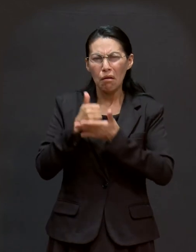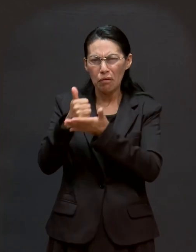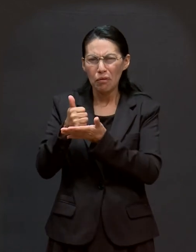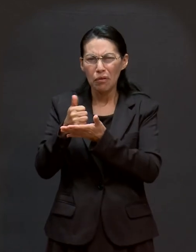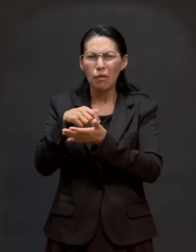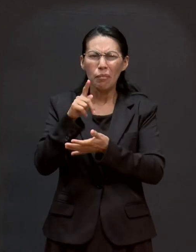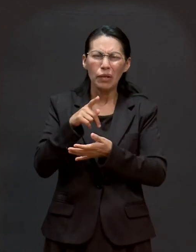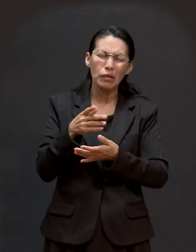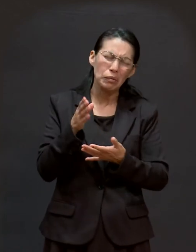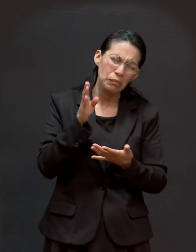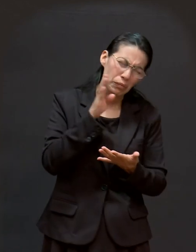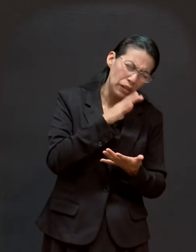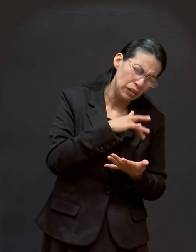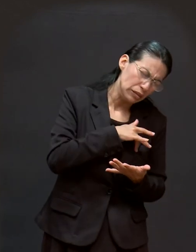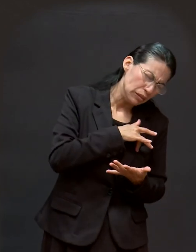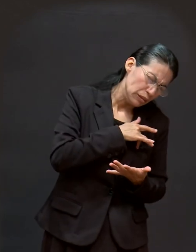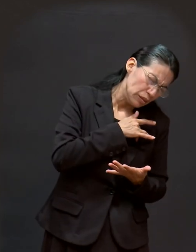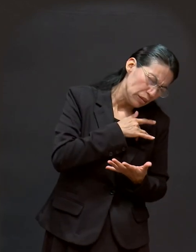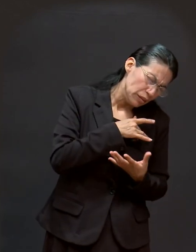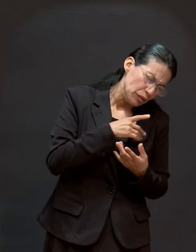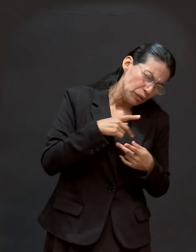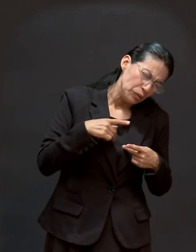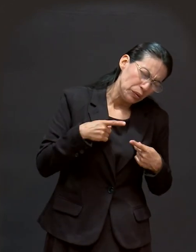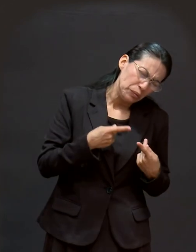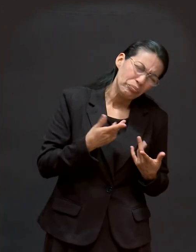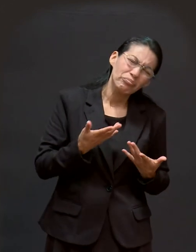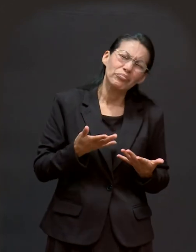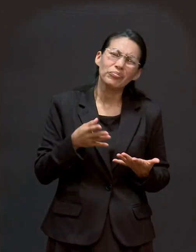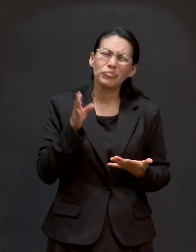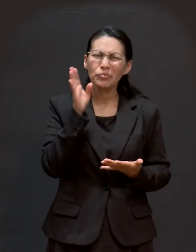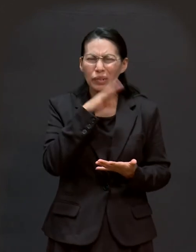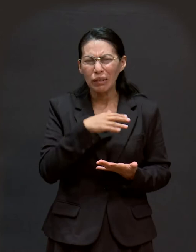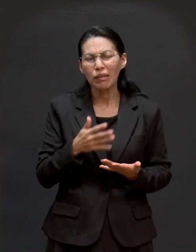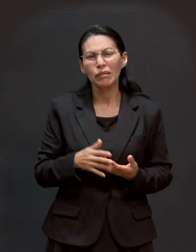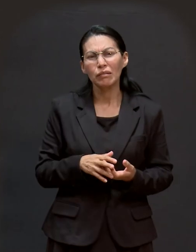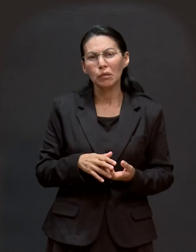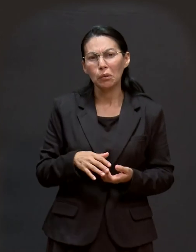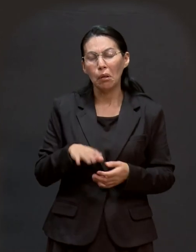al mismo tiempo que la ayuda le hace mucho daño